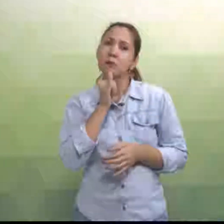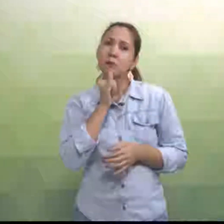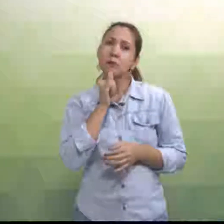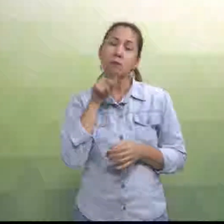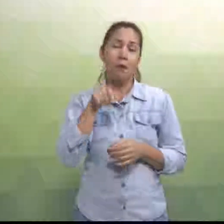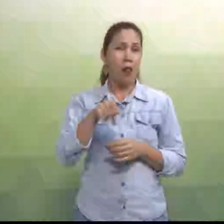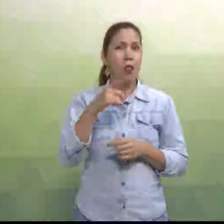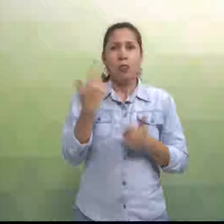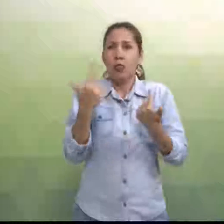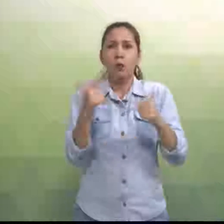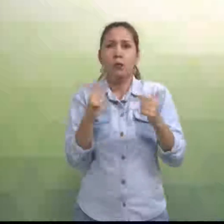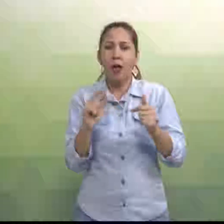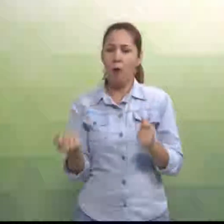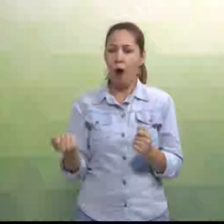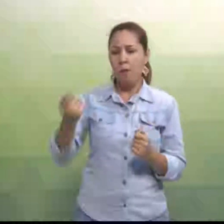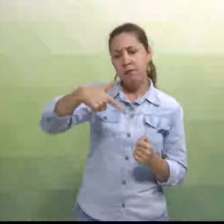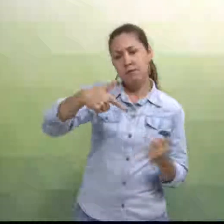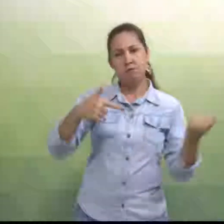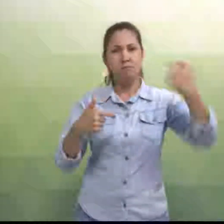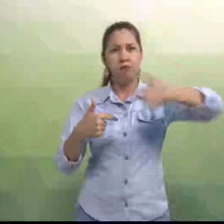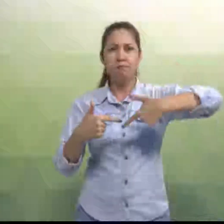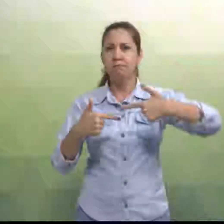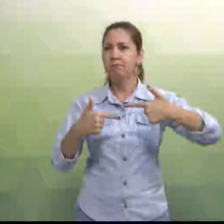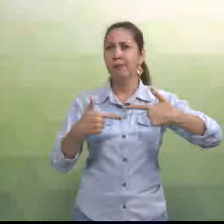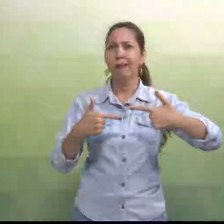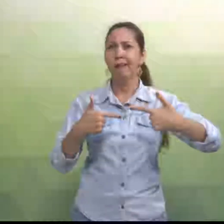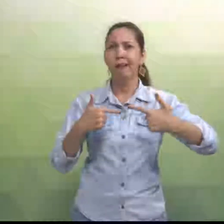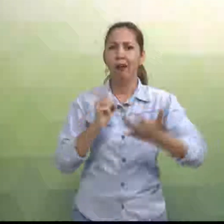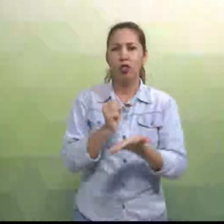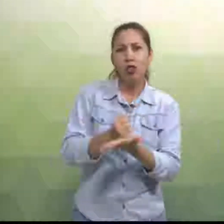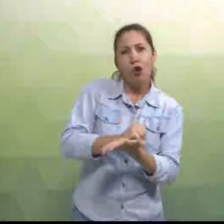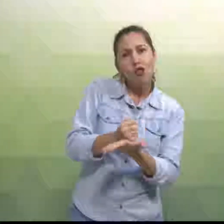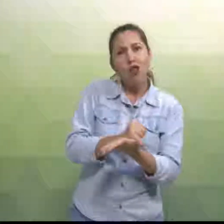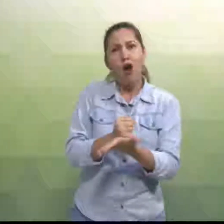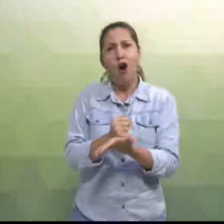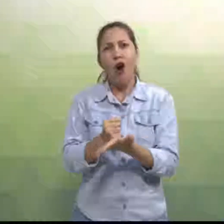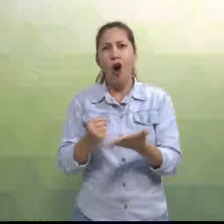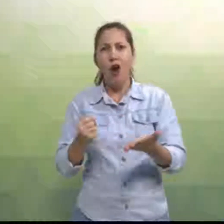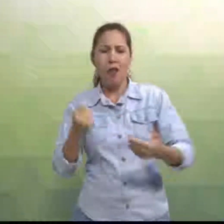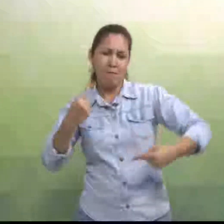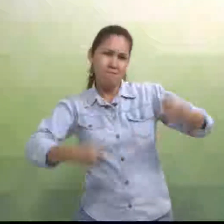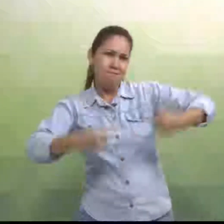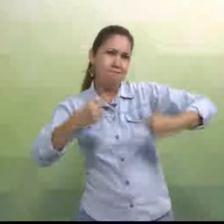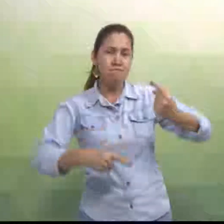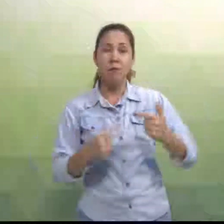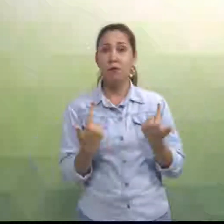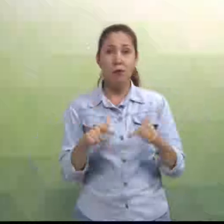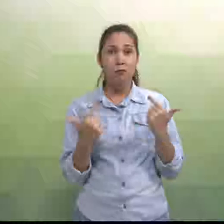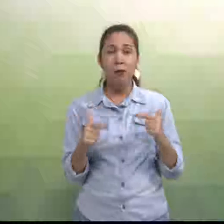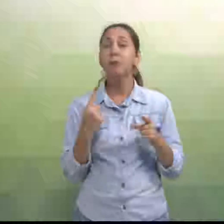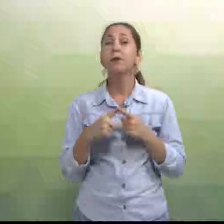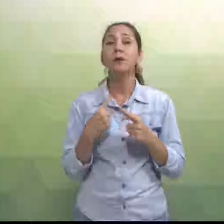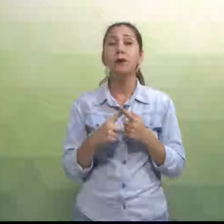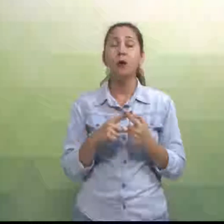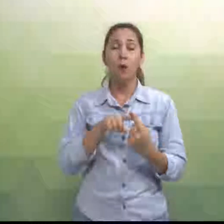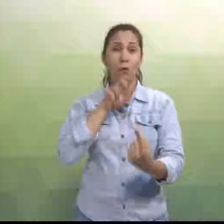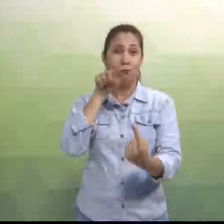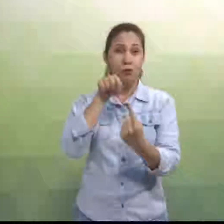sinais. Um não pode ser superior ao outro. Não pode haver um controle, um embate. É necessário